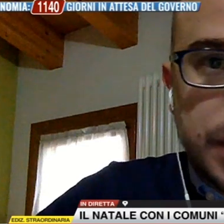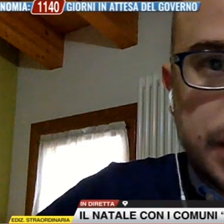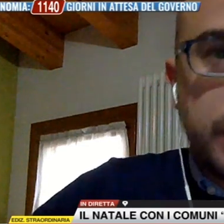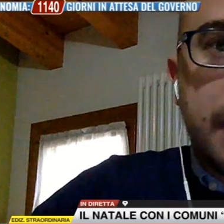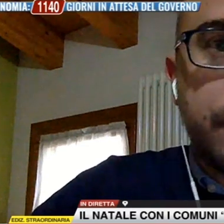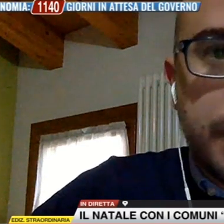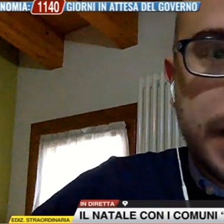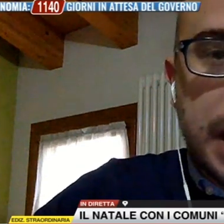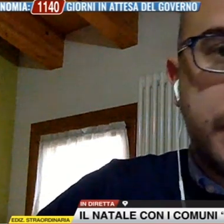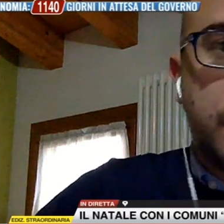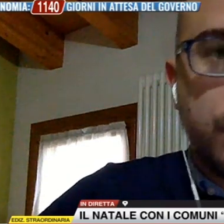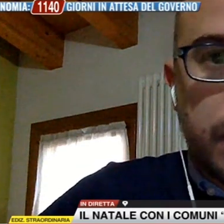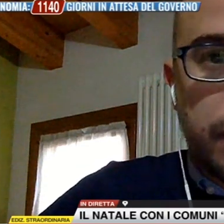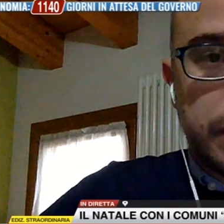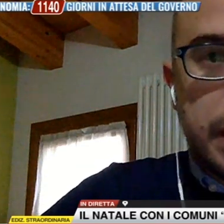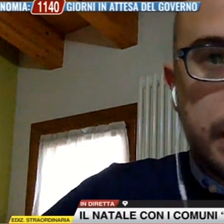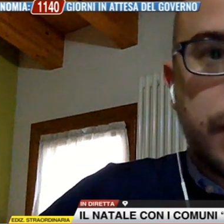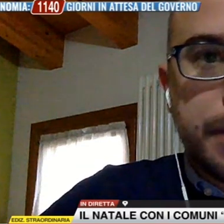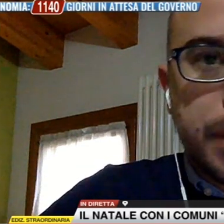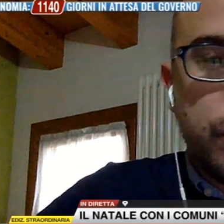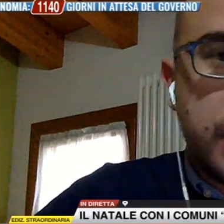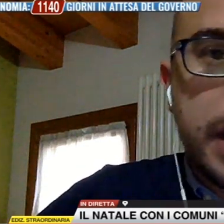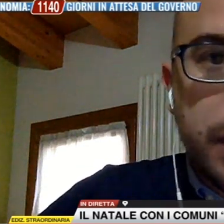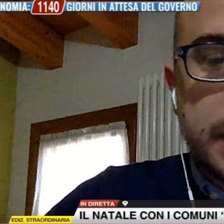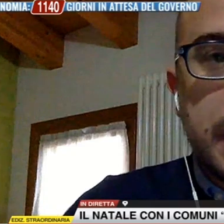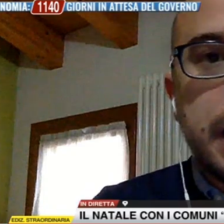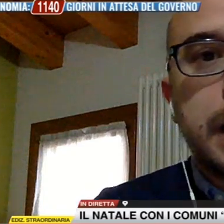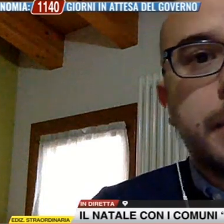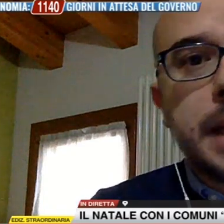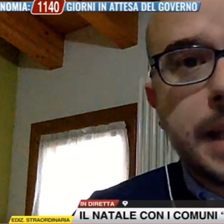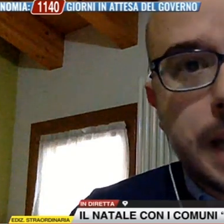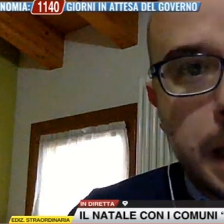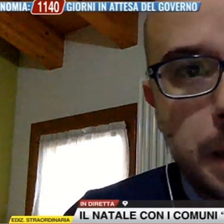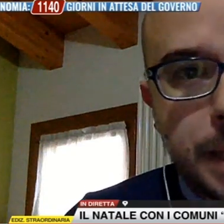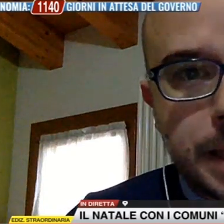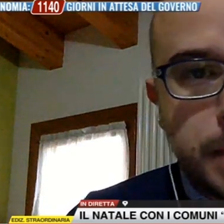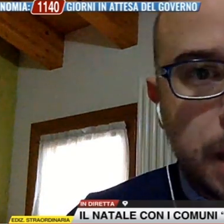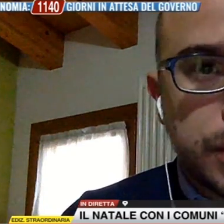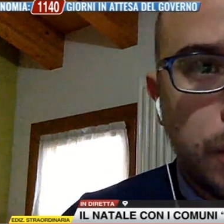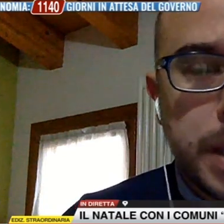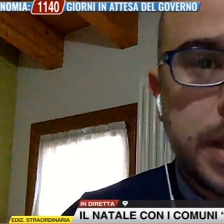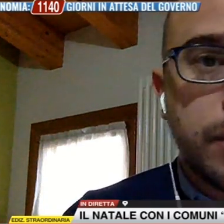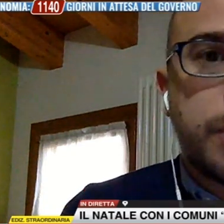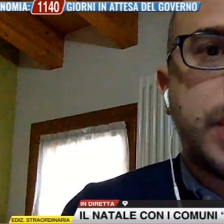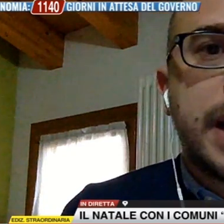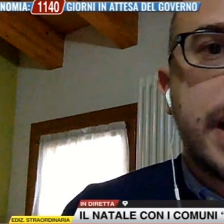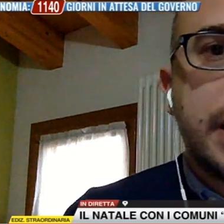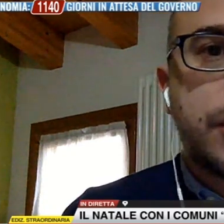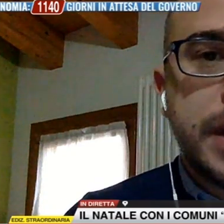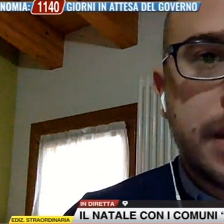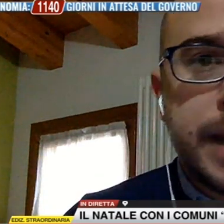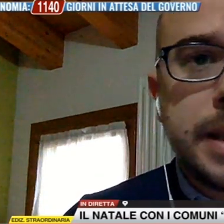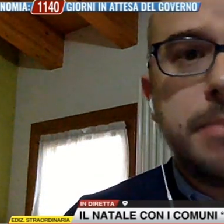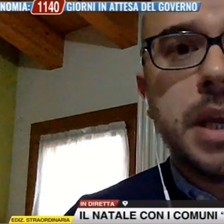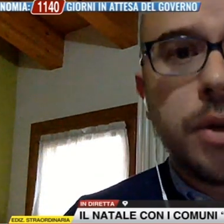delle vaccinazioni, che è fondamentale per chiudere una volta per tutte questa maledetta pandemia. Questo è l'obiettivo. Dopodiché